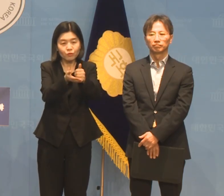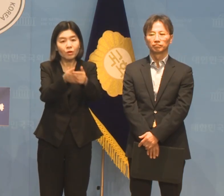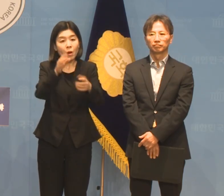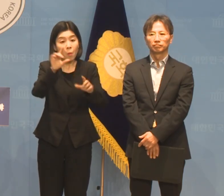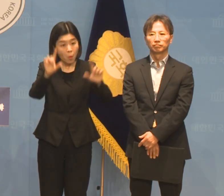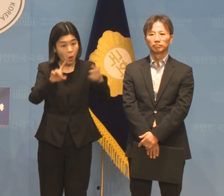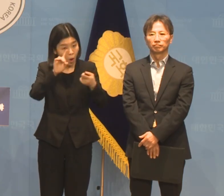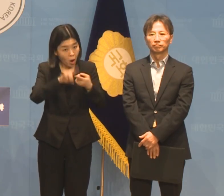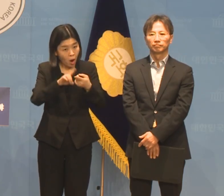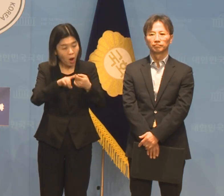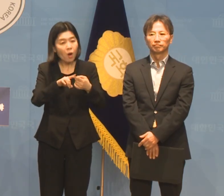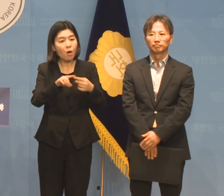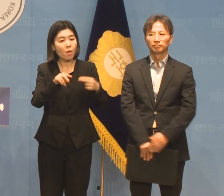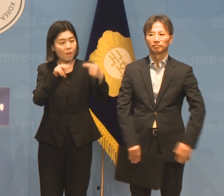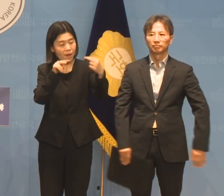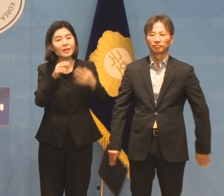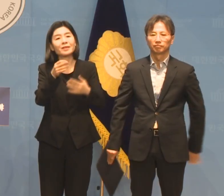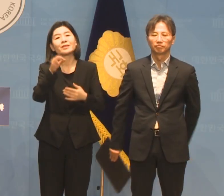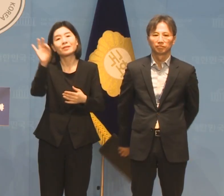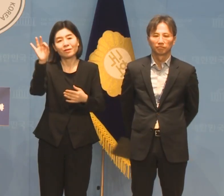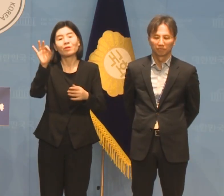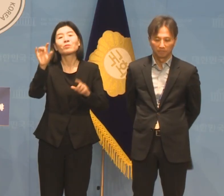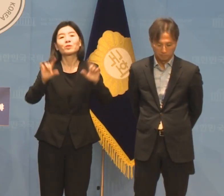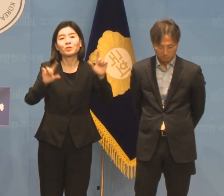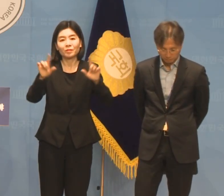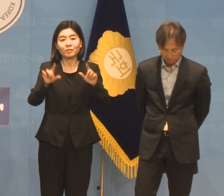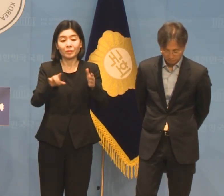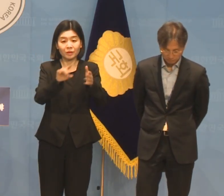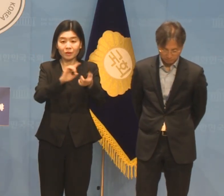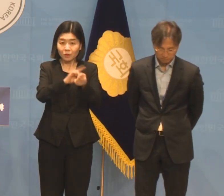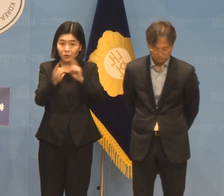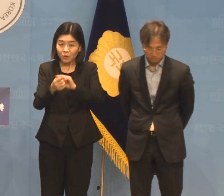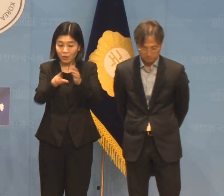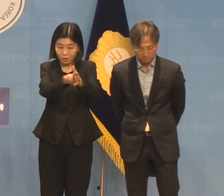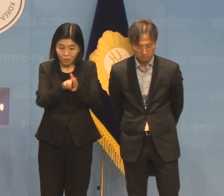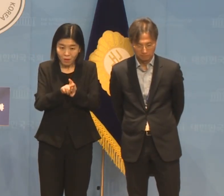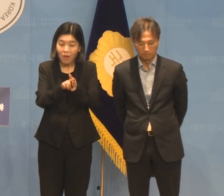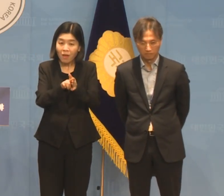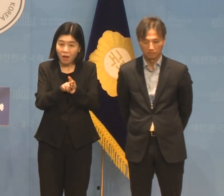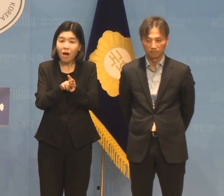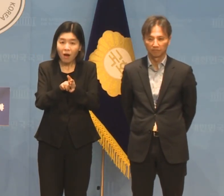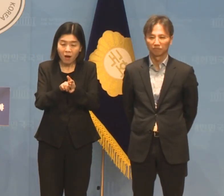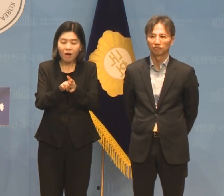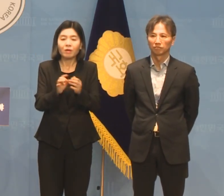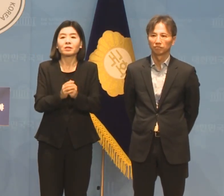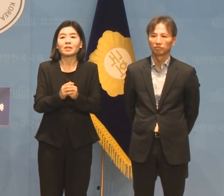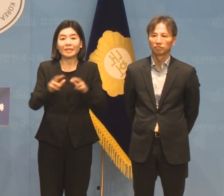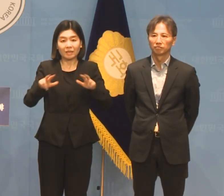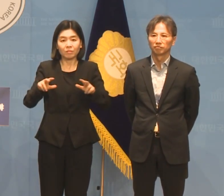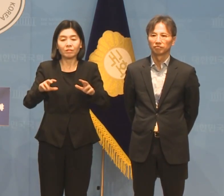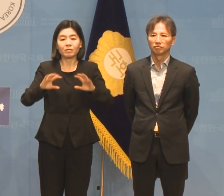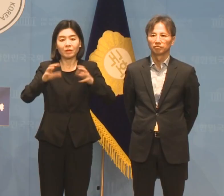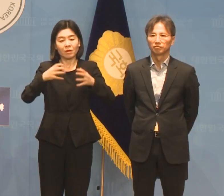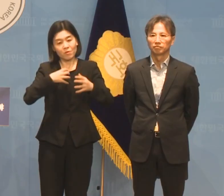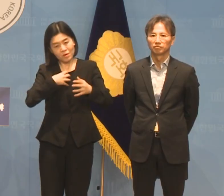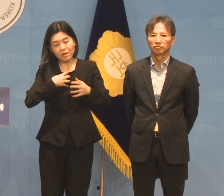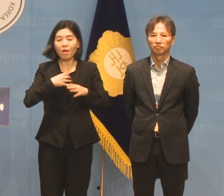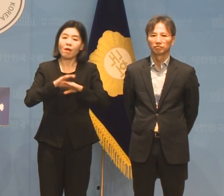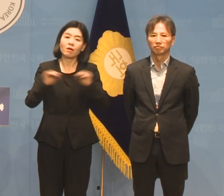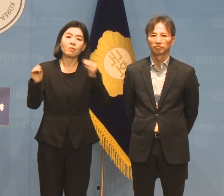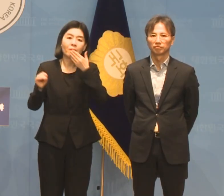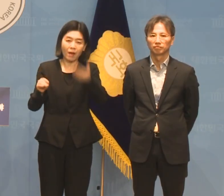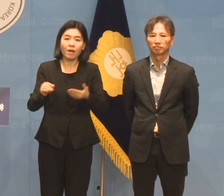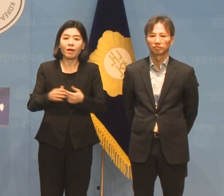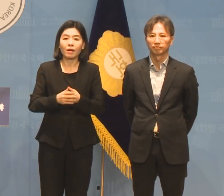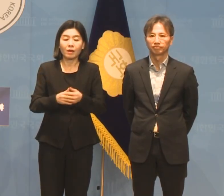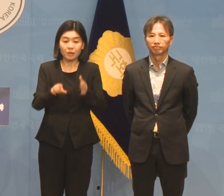것에서 시작됩니다. 우리가 서로를 신뢰할 수 있다면 그 어떤 위기도 이겨낼 수 있습니다. 그리고 그